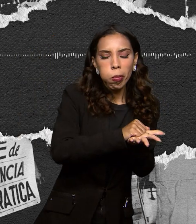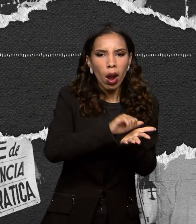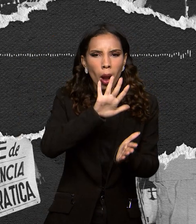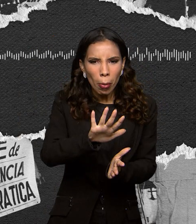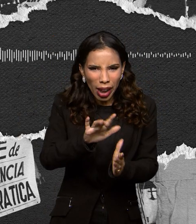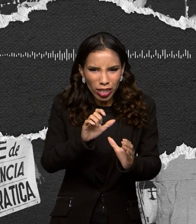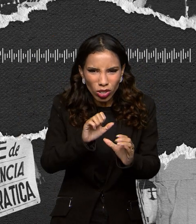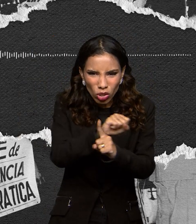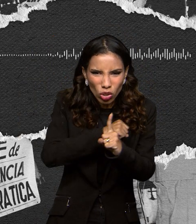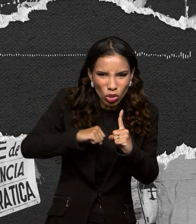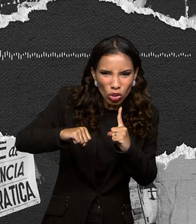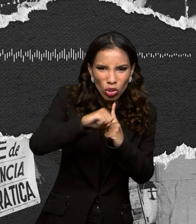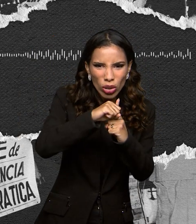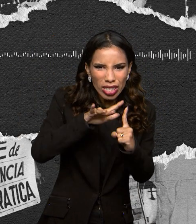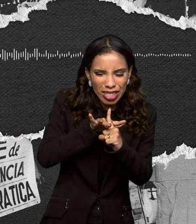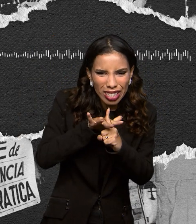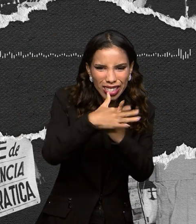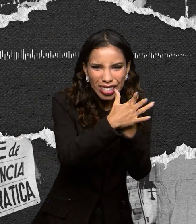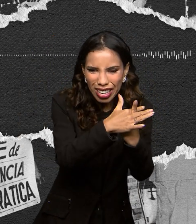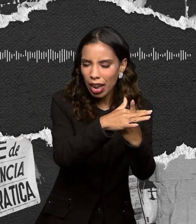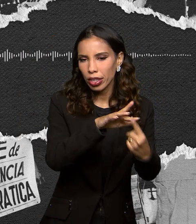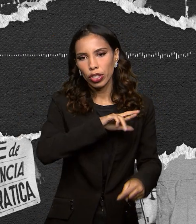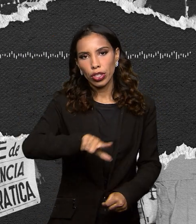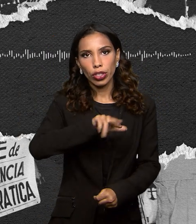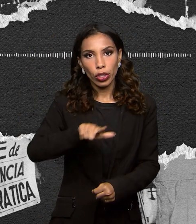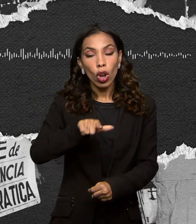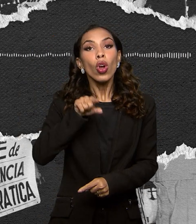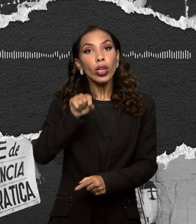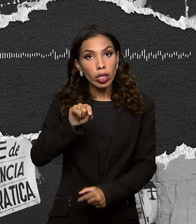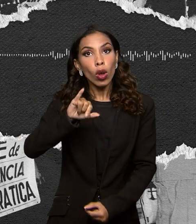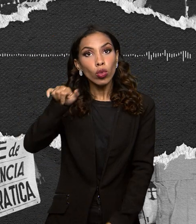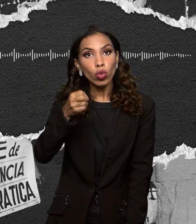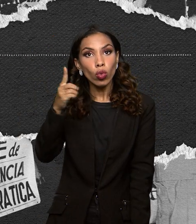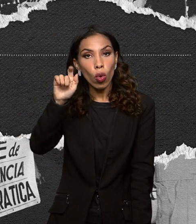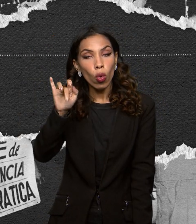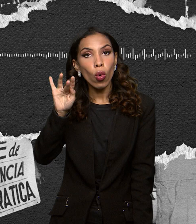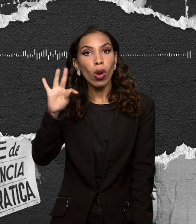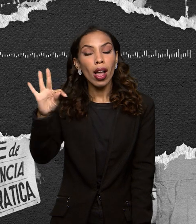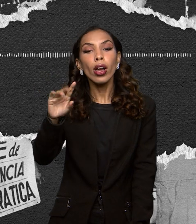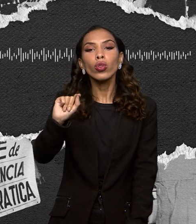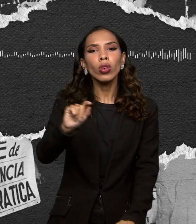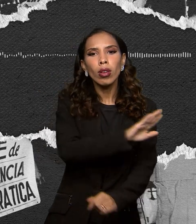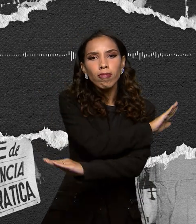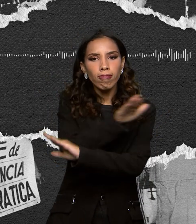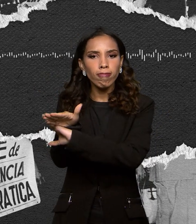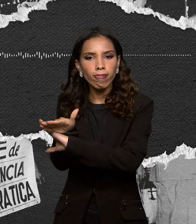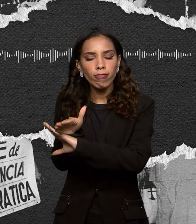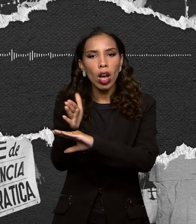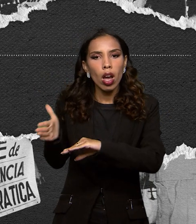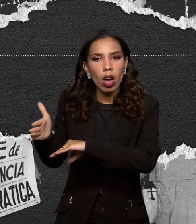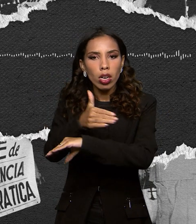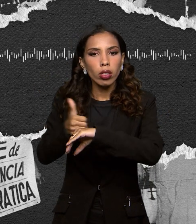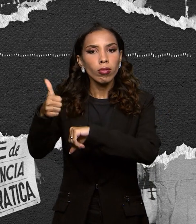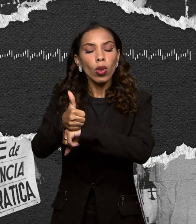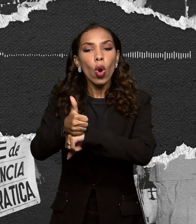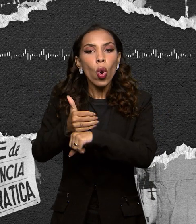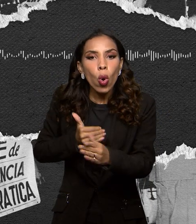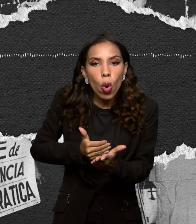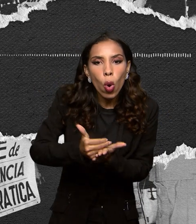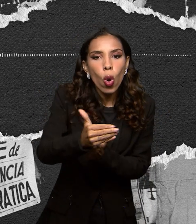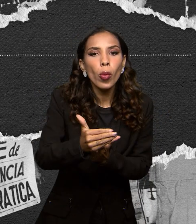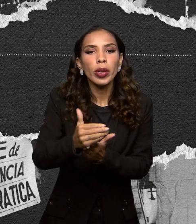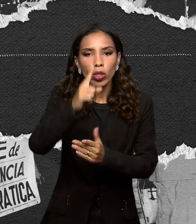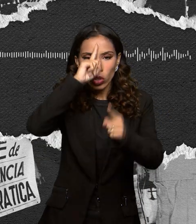socialista. João Goulart foi o presidente do Brasil golpeado em 1964, quando começou uma ditadura militar que durou